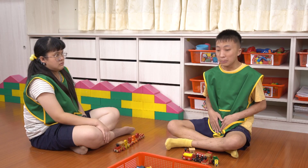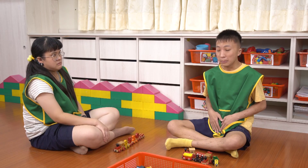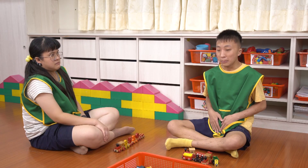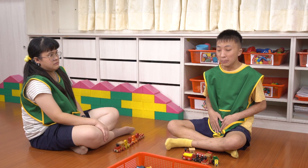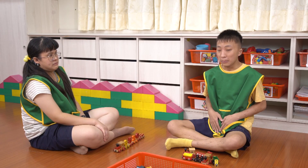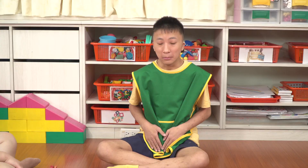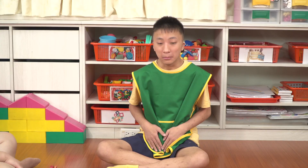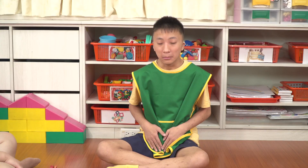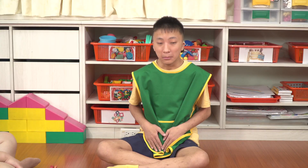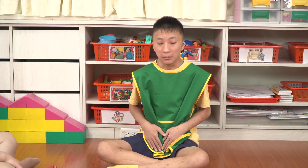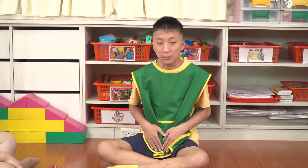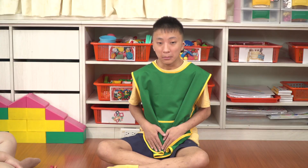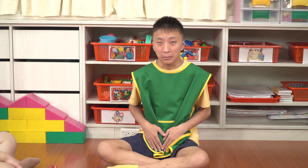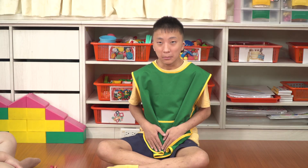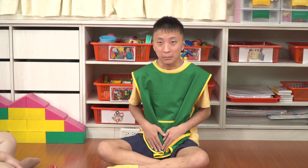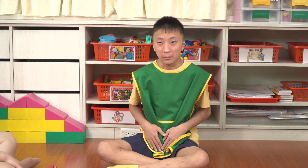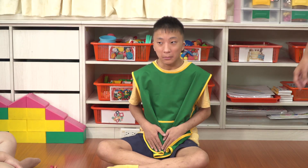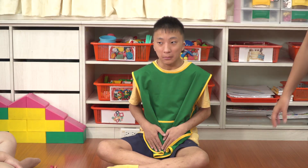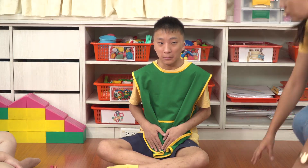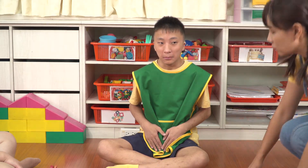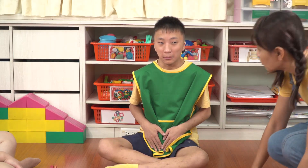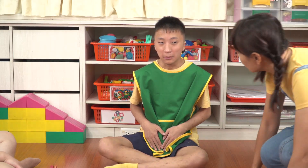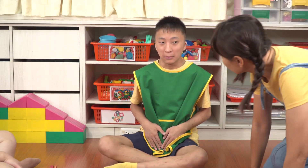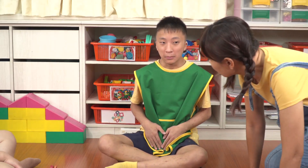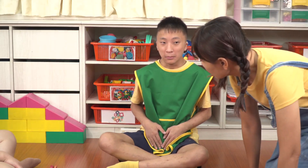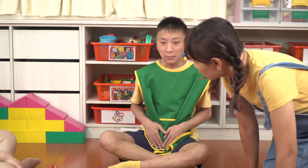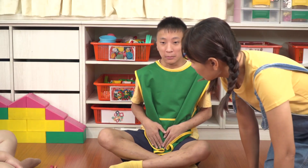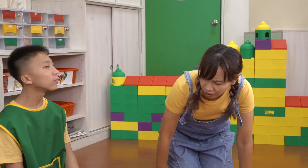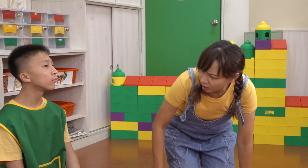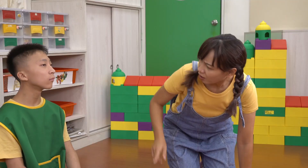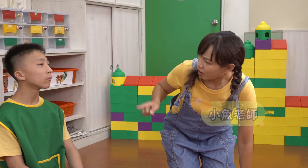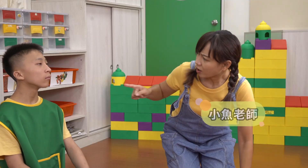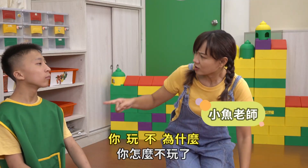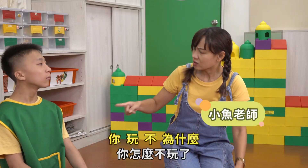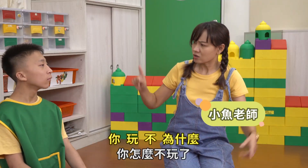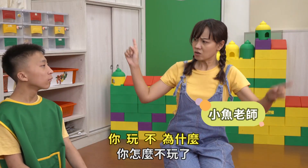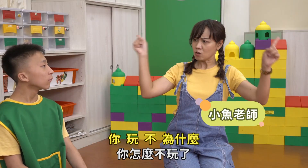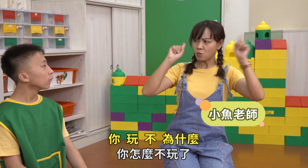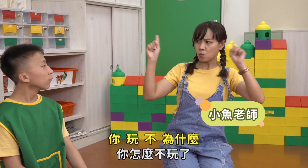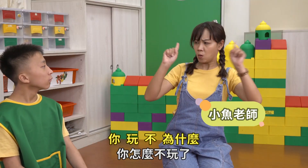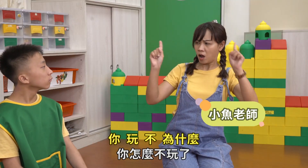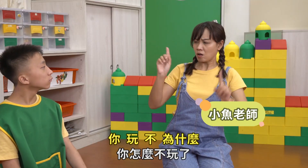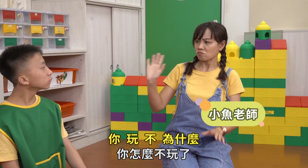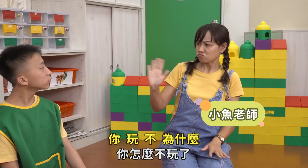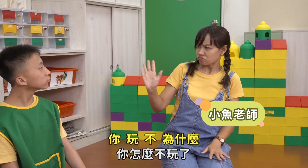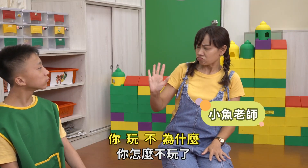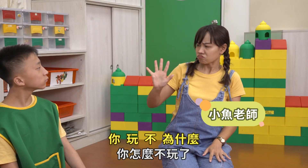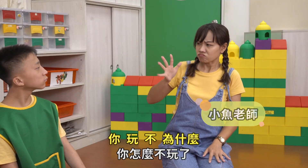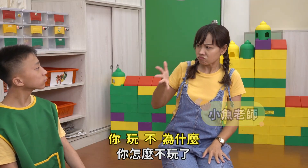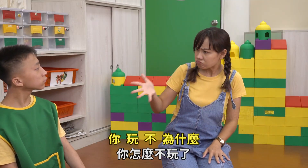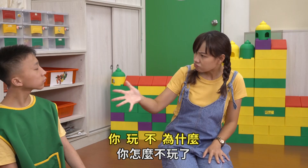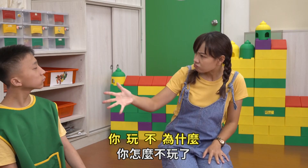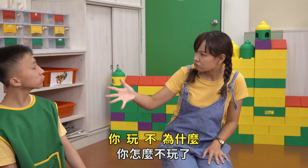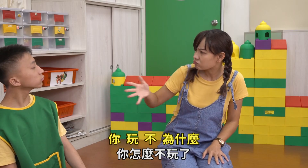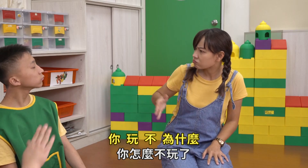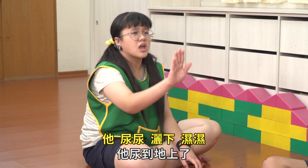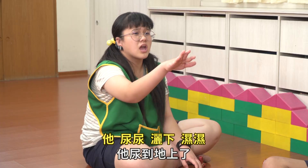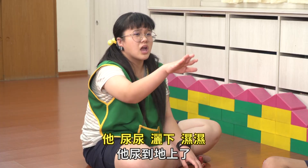你 怎么不玩了？